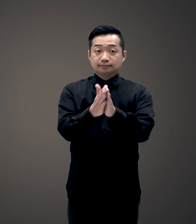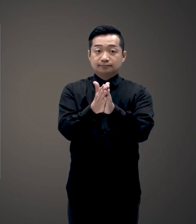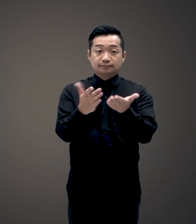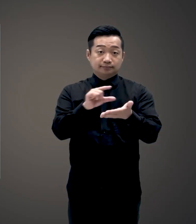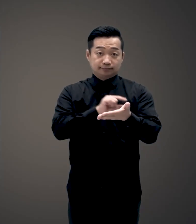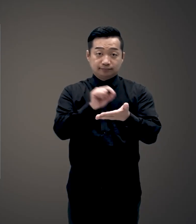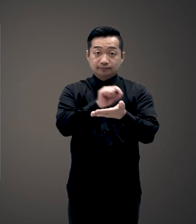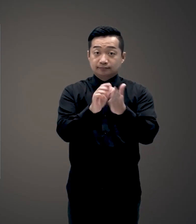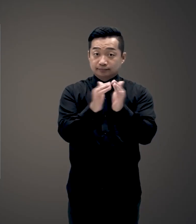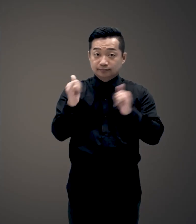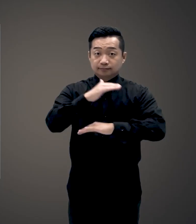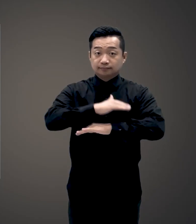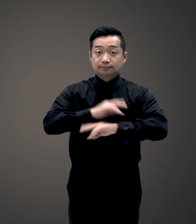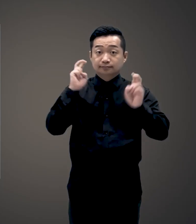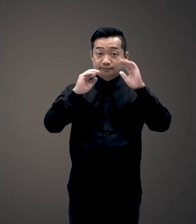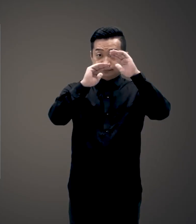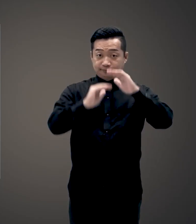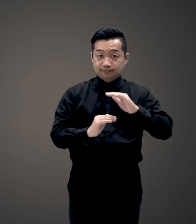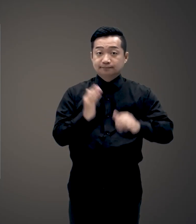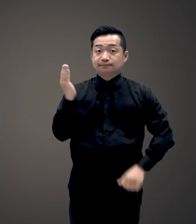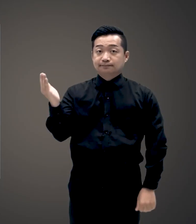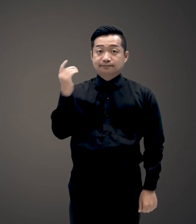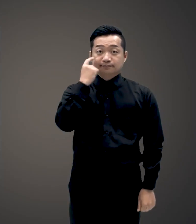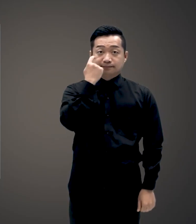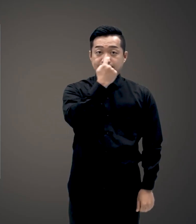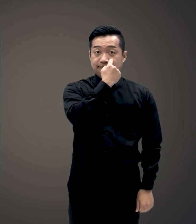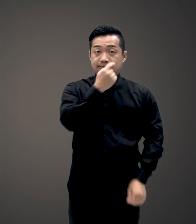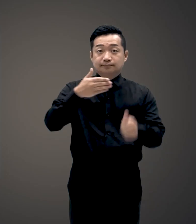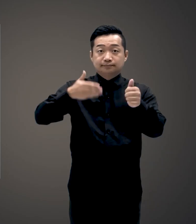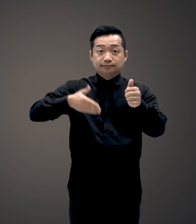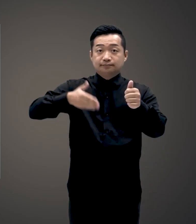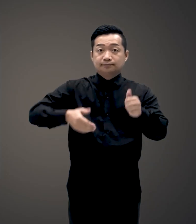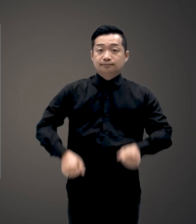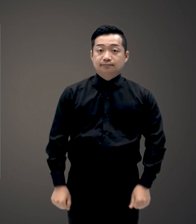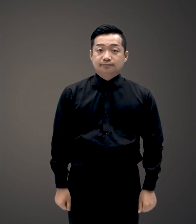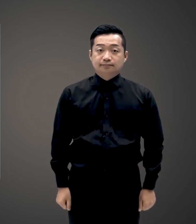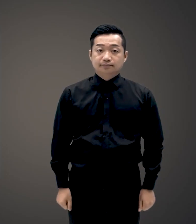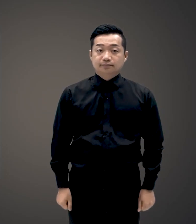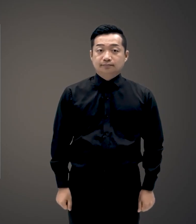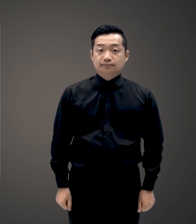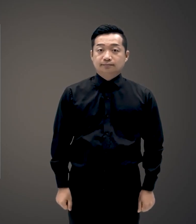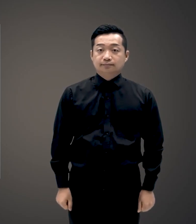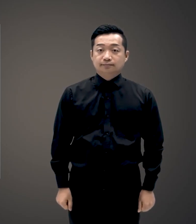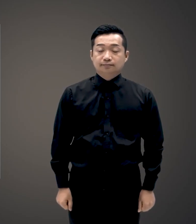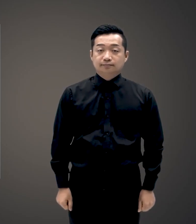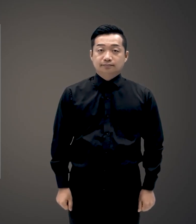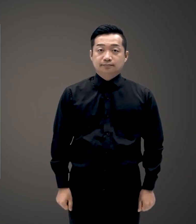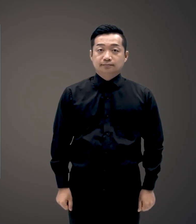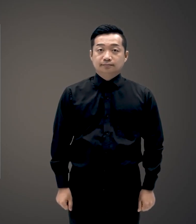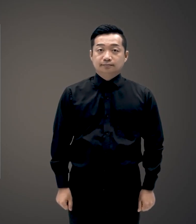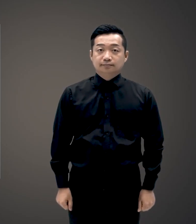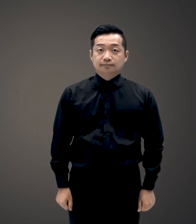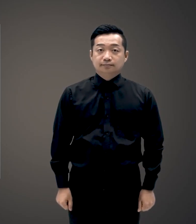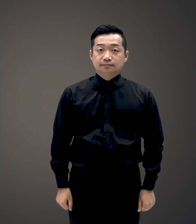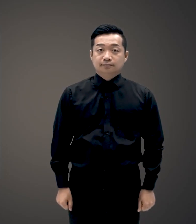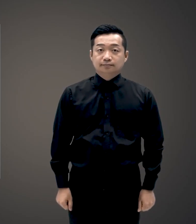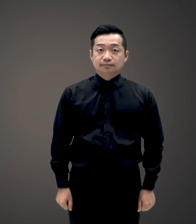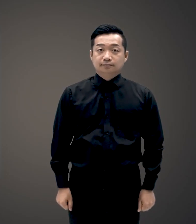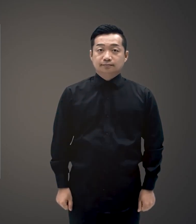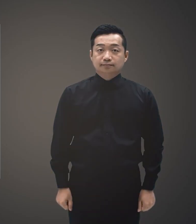도서명 아이네이스 2. 저자 베르길리우스. 출판사 열린 책들.